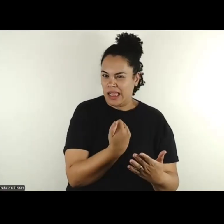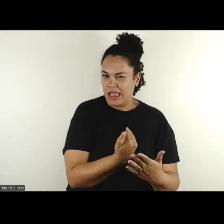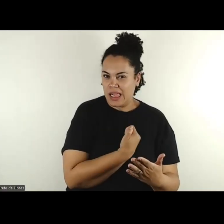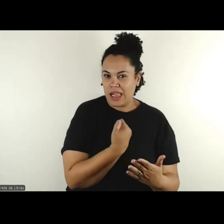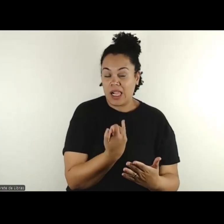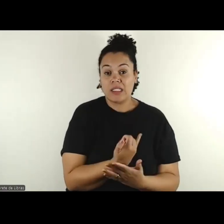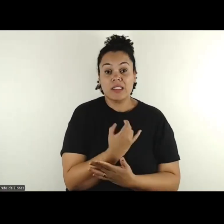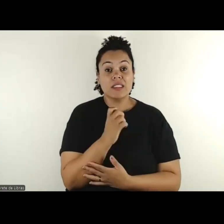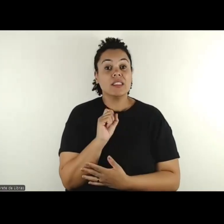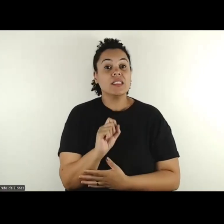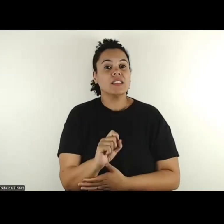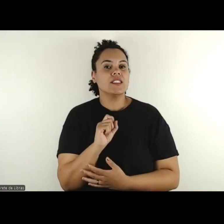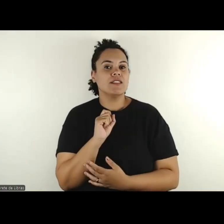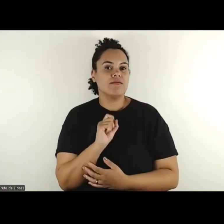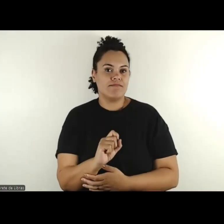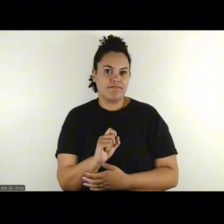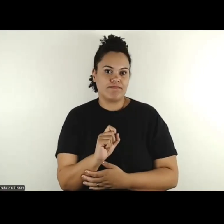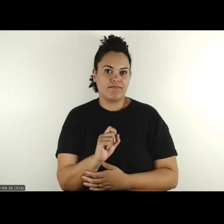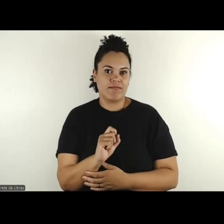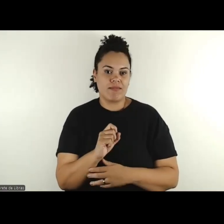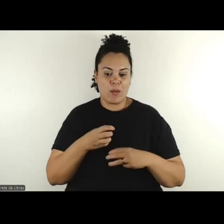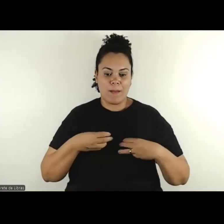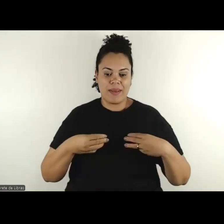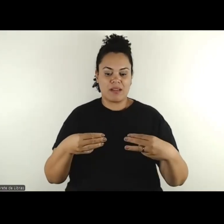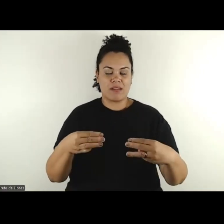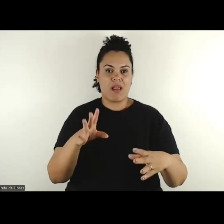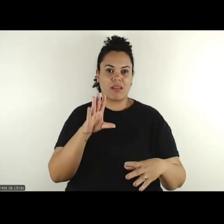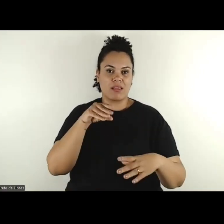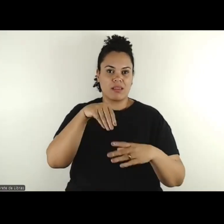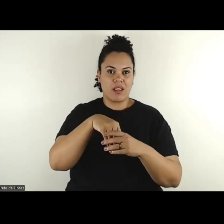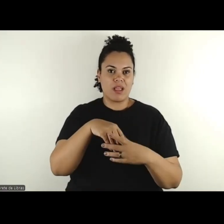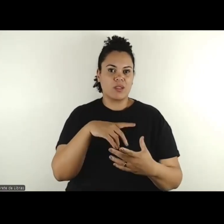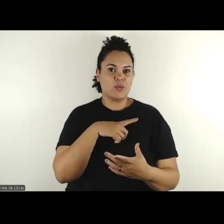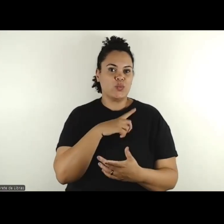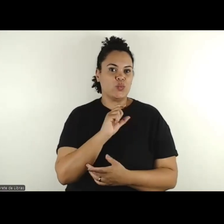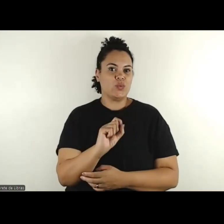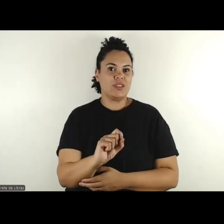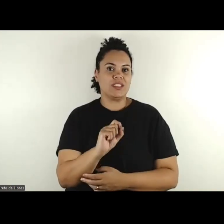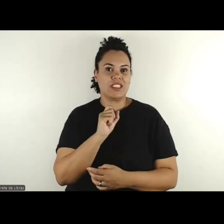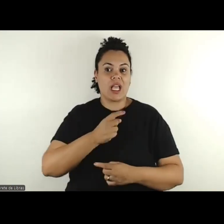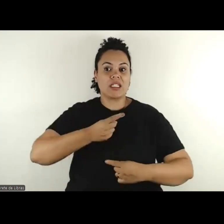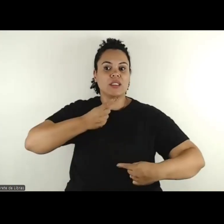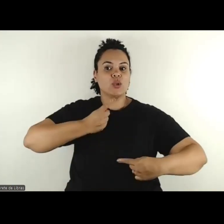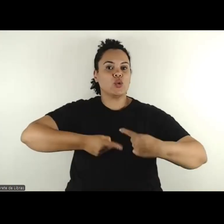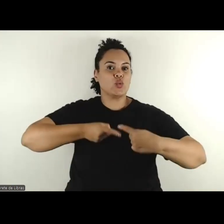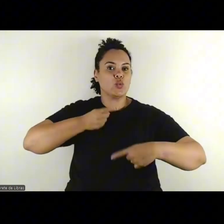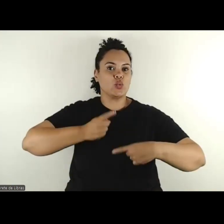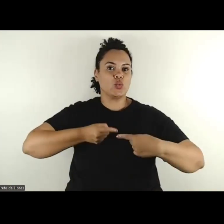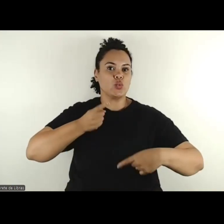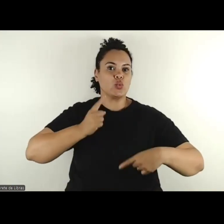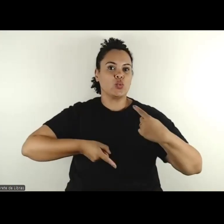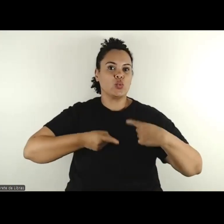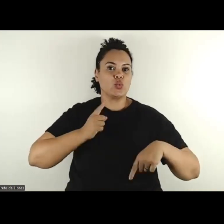é que dentro dos ministérios, né, há uma disputa de